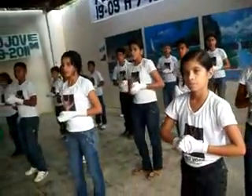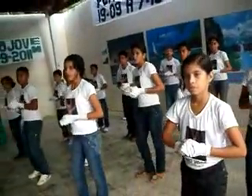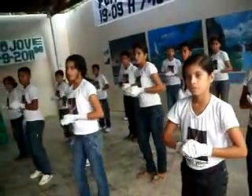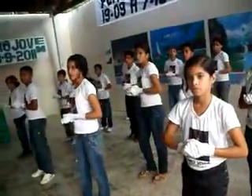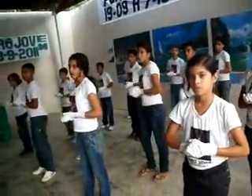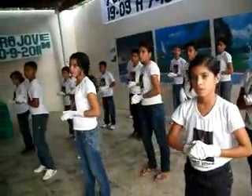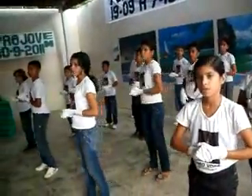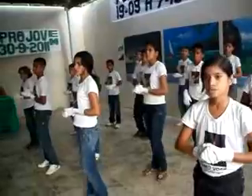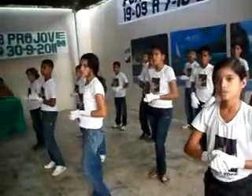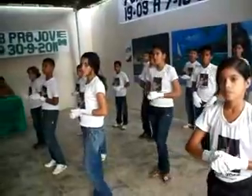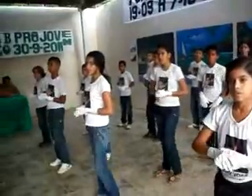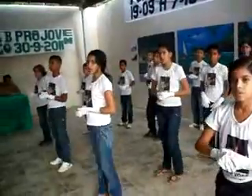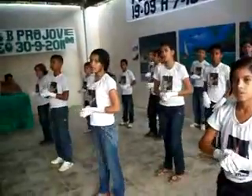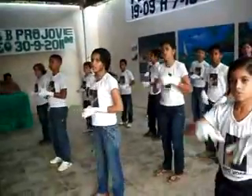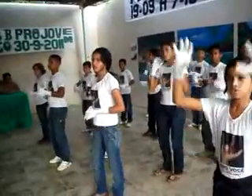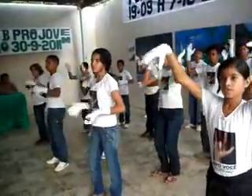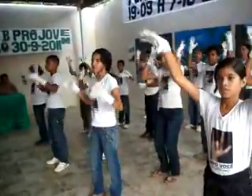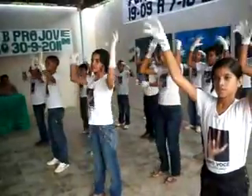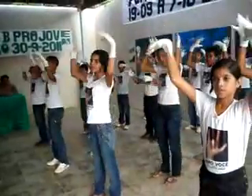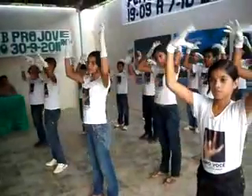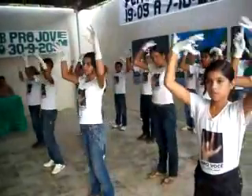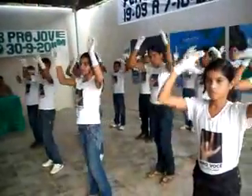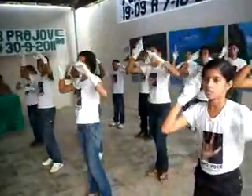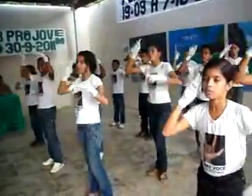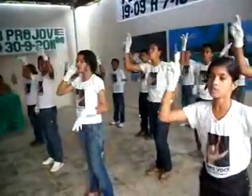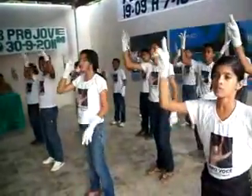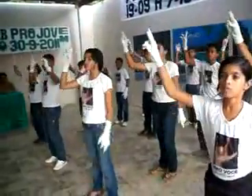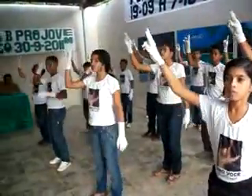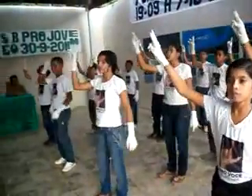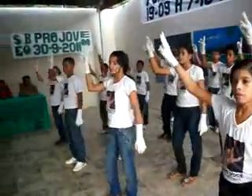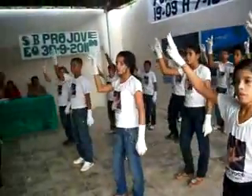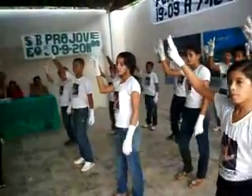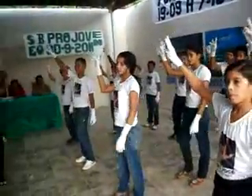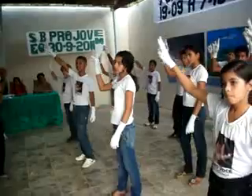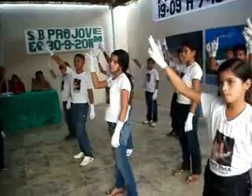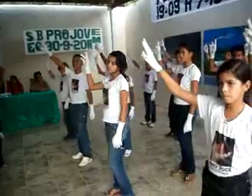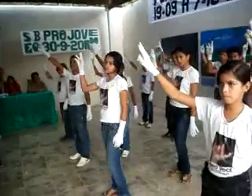Vamos buscar o meu desejo e me mantendo